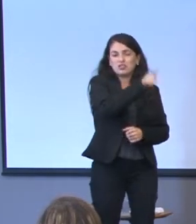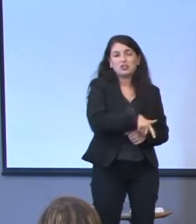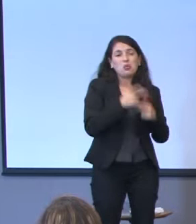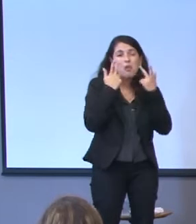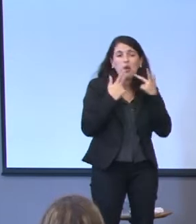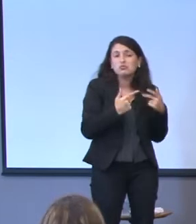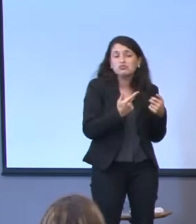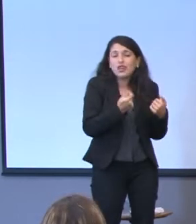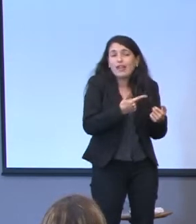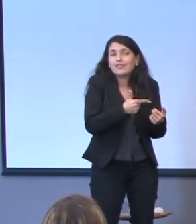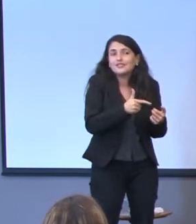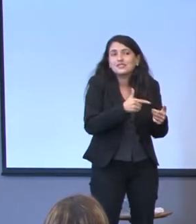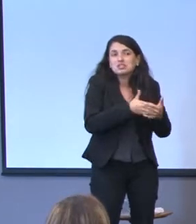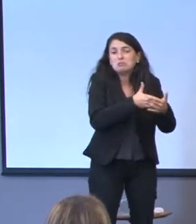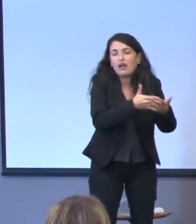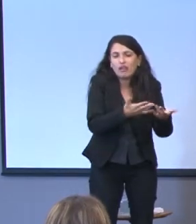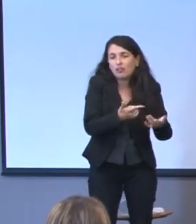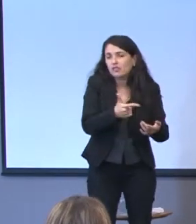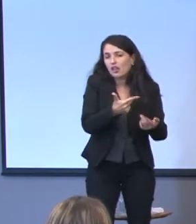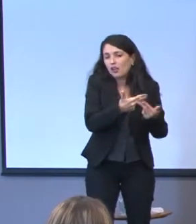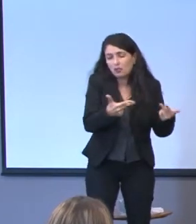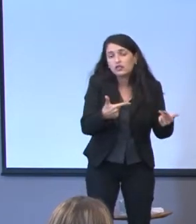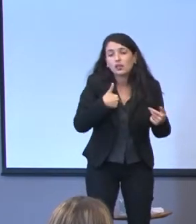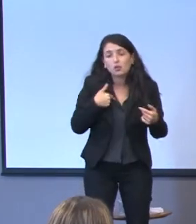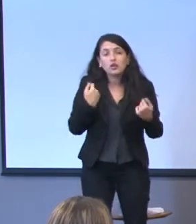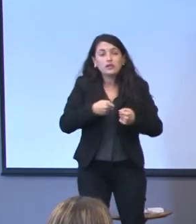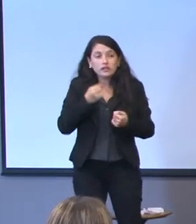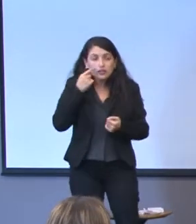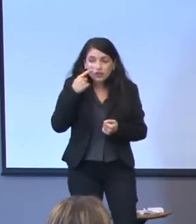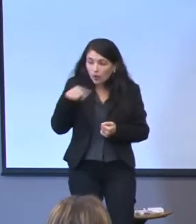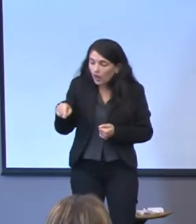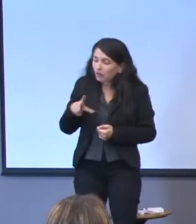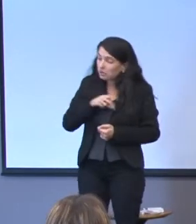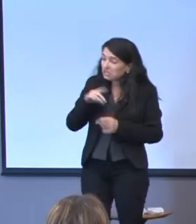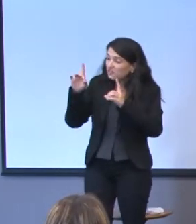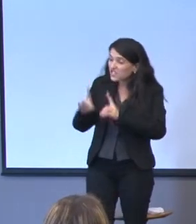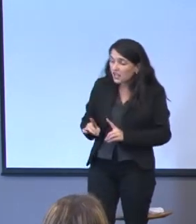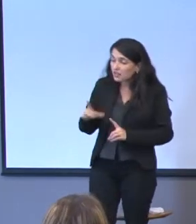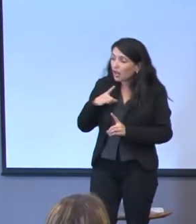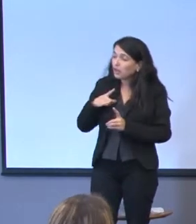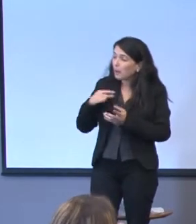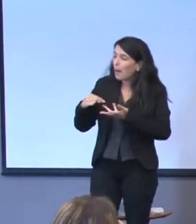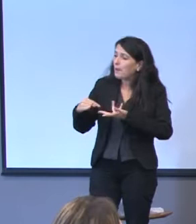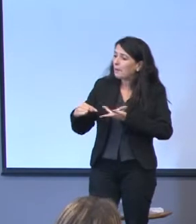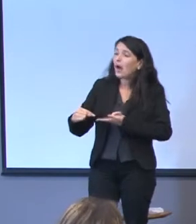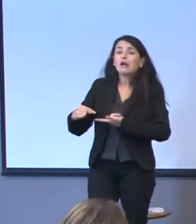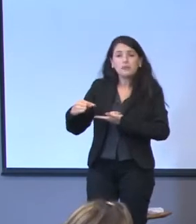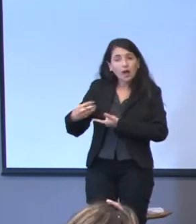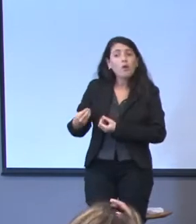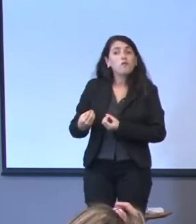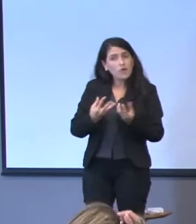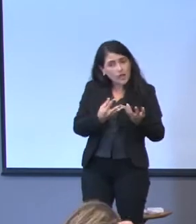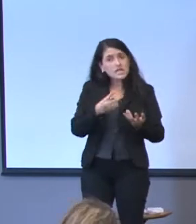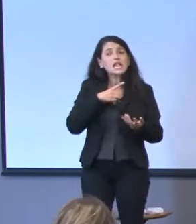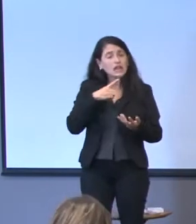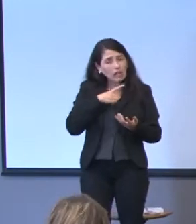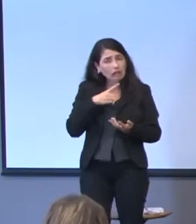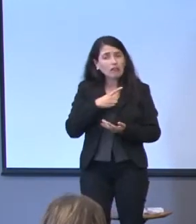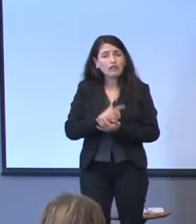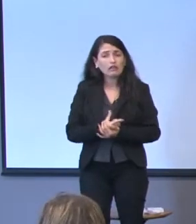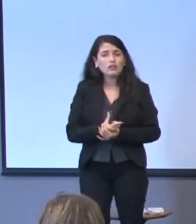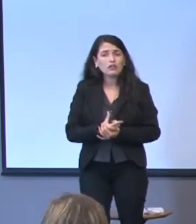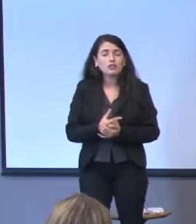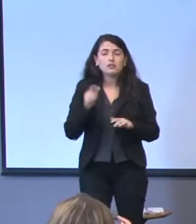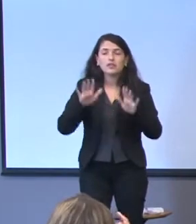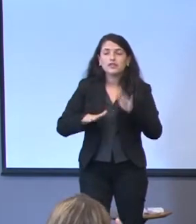você olhar para o que ela tem para oferecer, ela tem para oferecer muito. É porque não se vê o lado